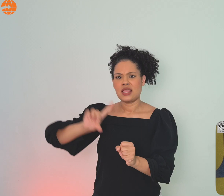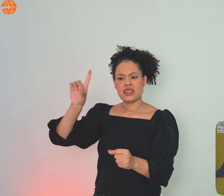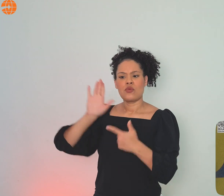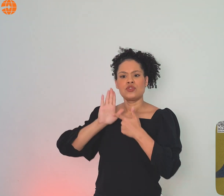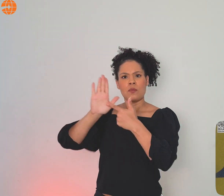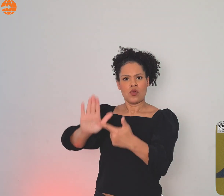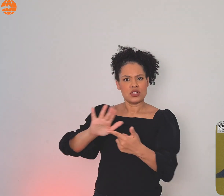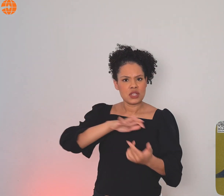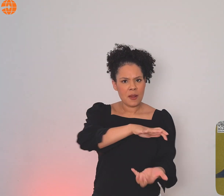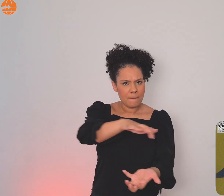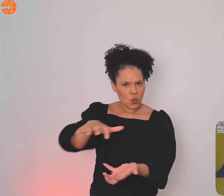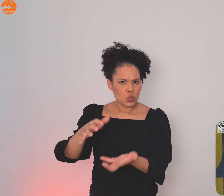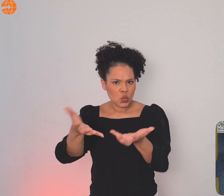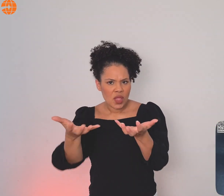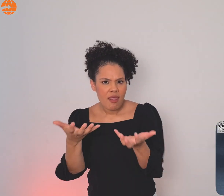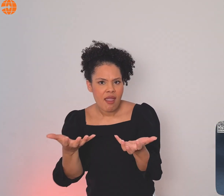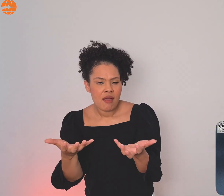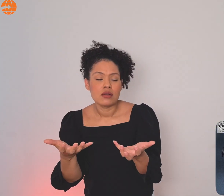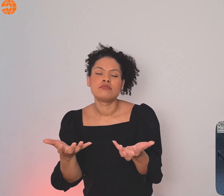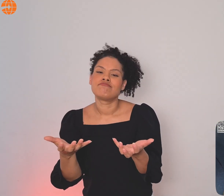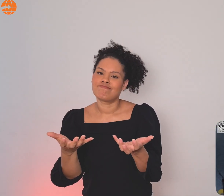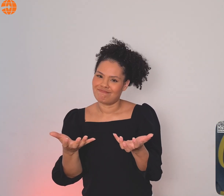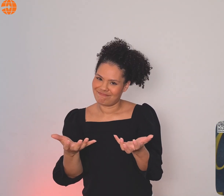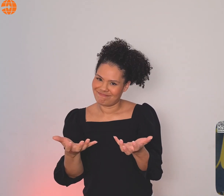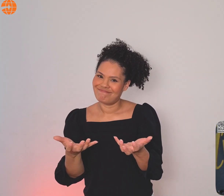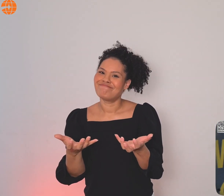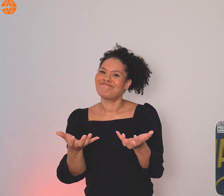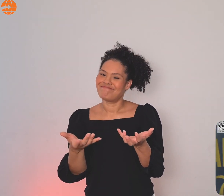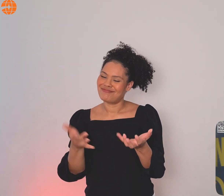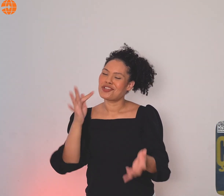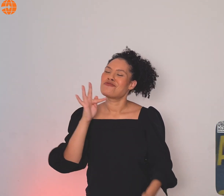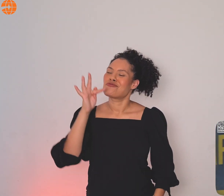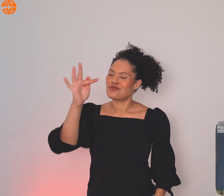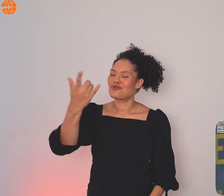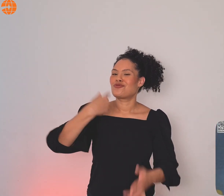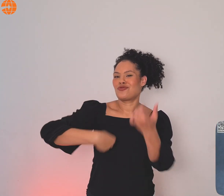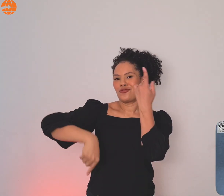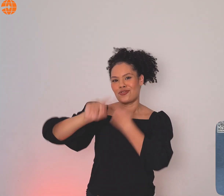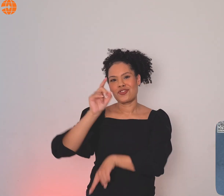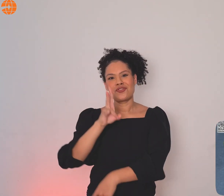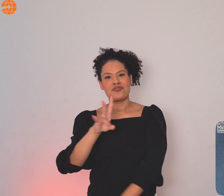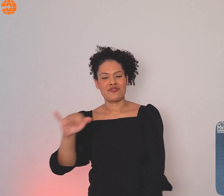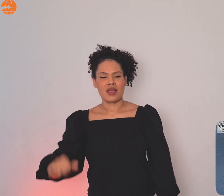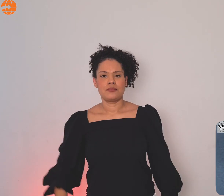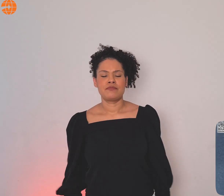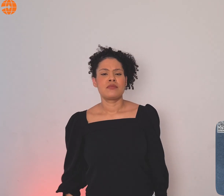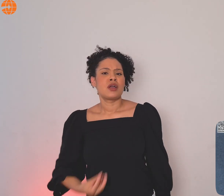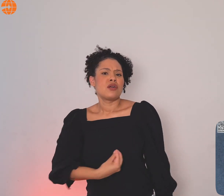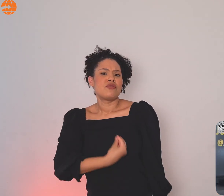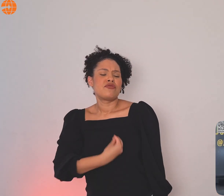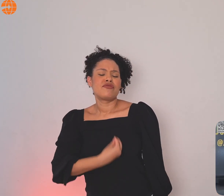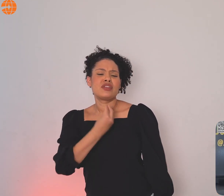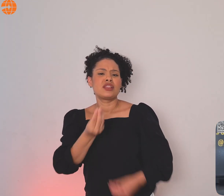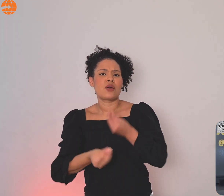coisa. Como é que funciona a vida? A vida é assim: você lê a Bíblia,